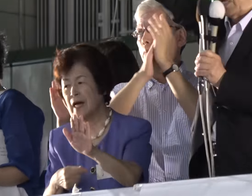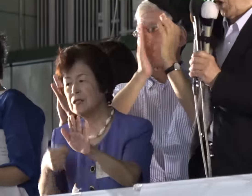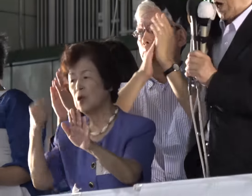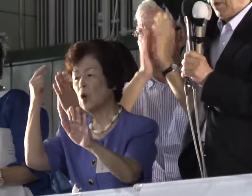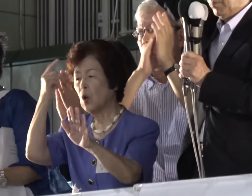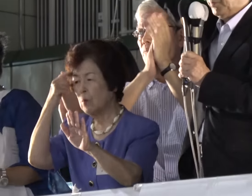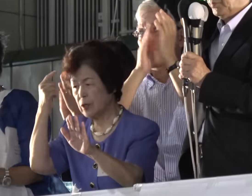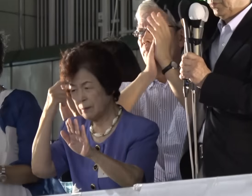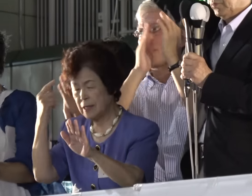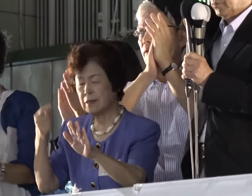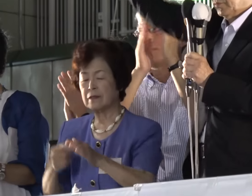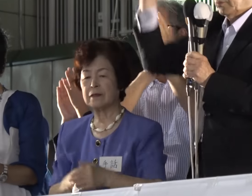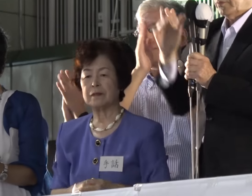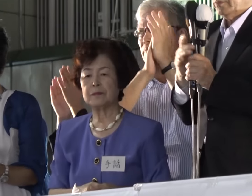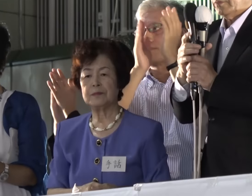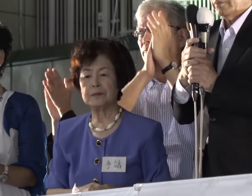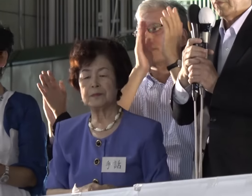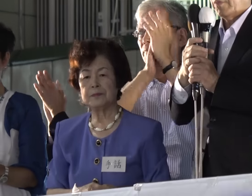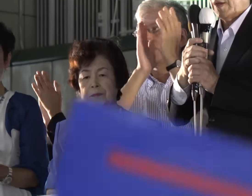。いかがでしょうか。